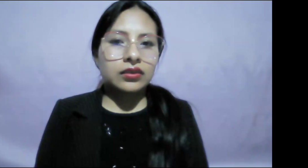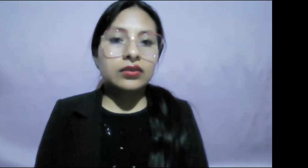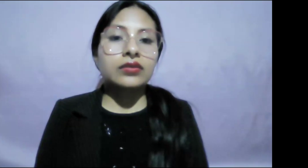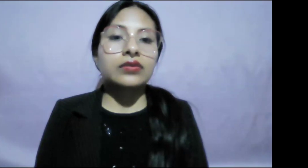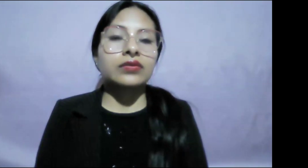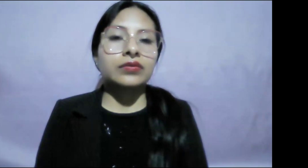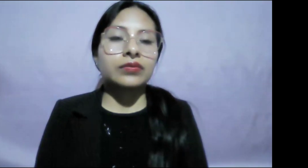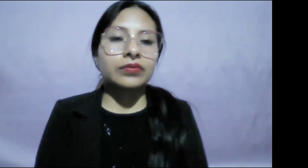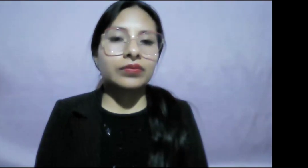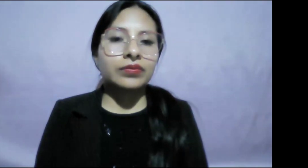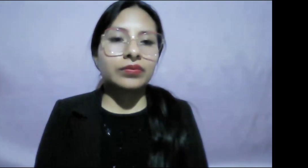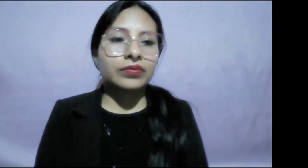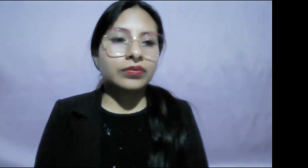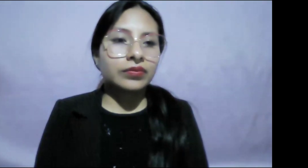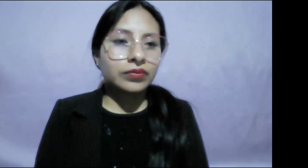Juliana